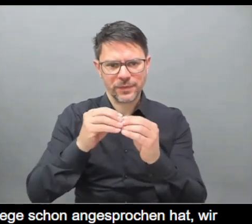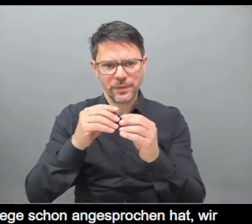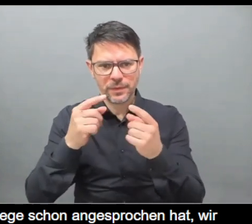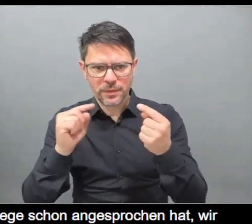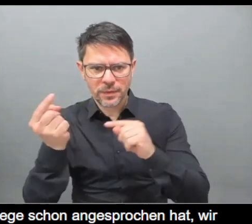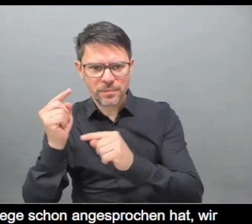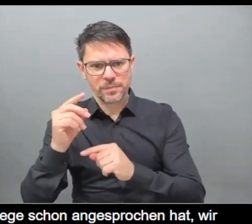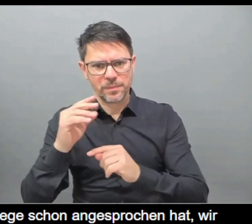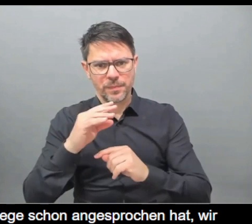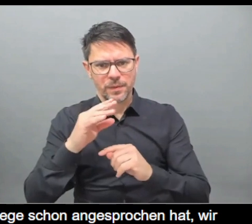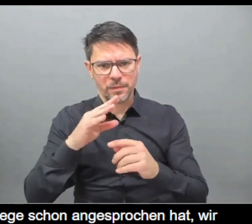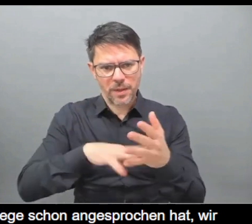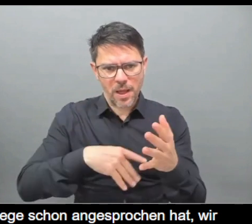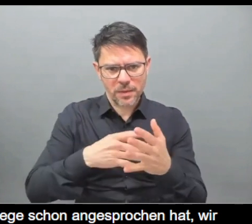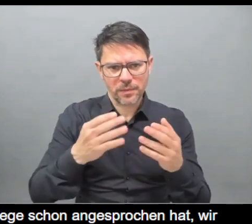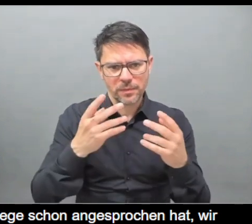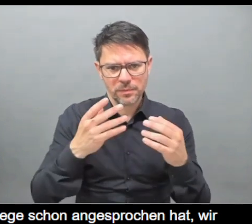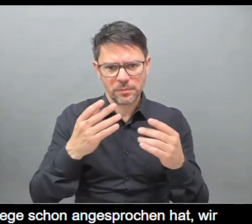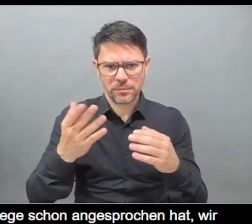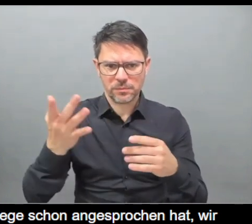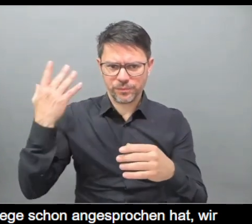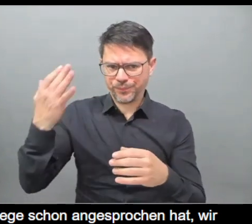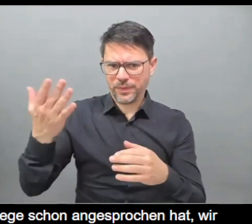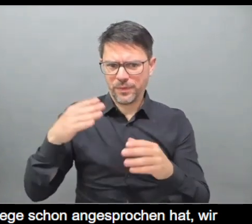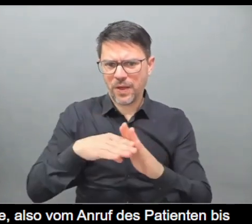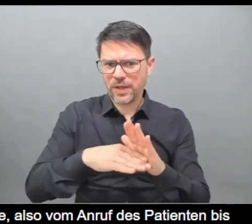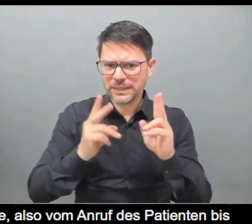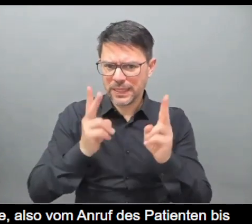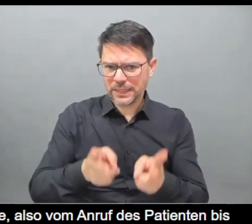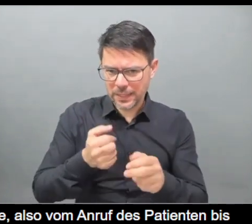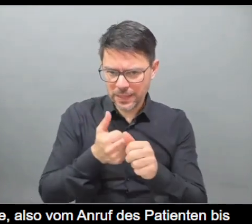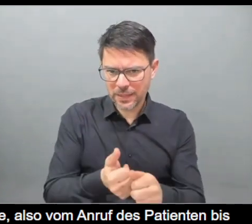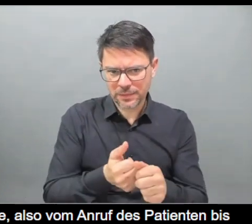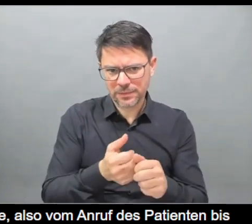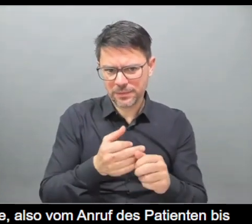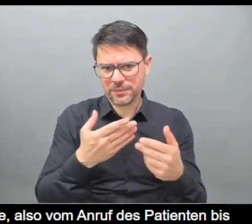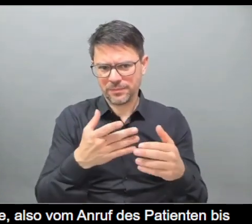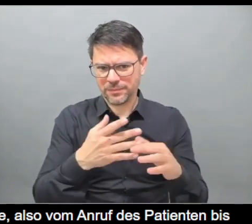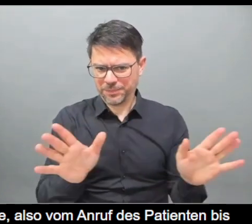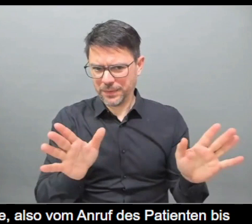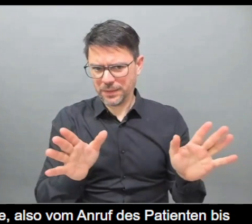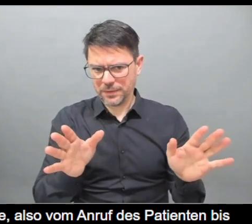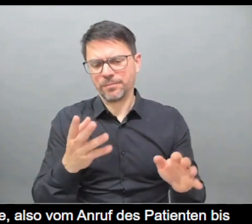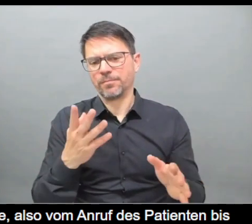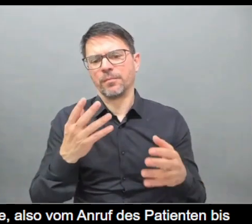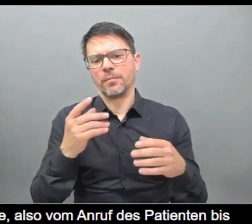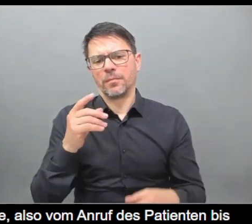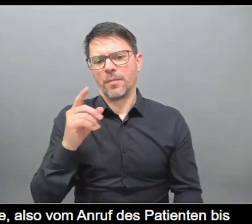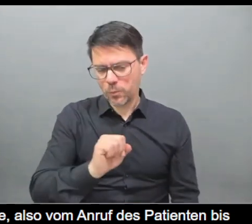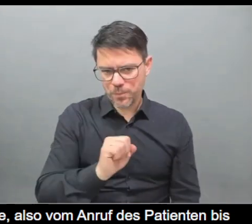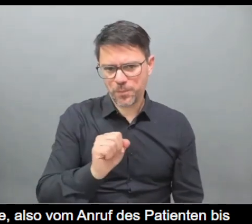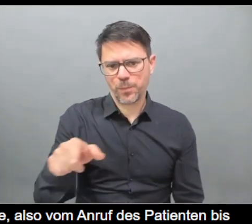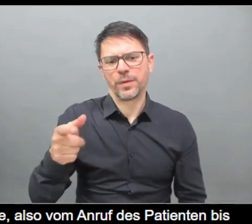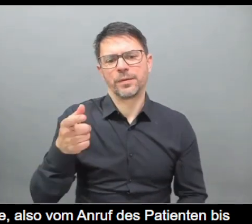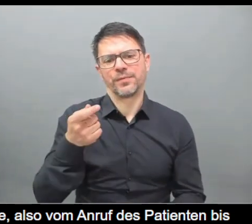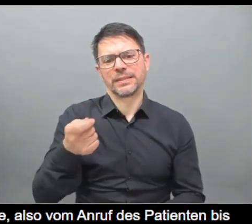Finanzierungssystem das faktisch gar nicht mehr möglich ist. Die Diskussion, so wie sie jetzt im Moment auf dem Tisch liegt